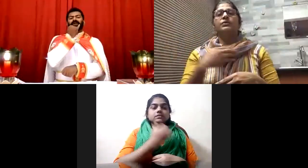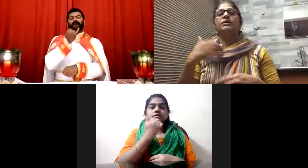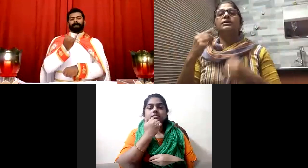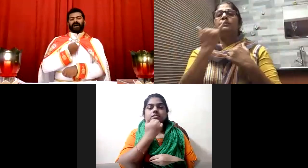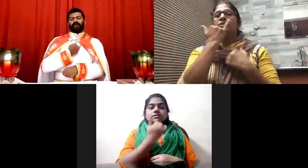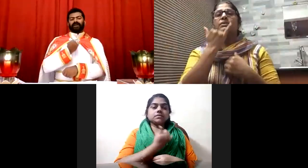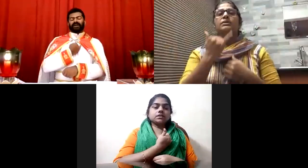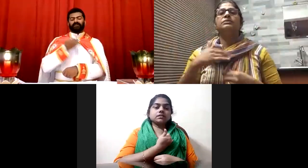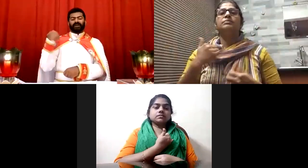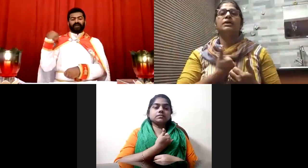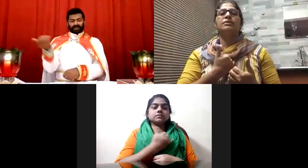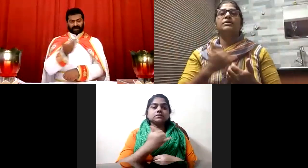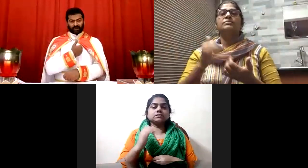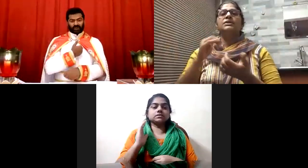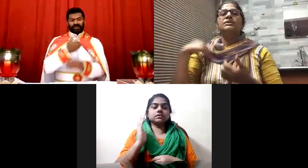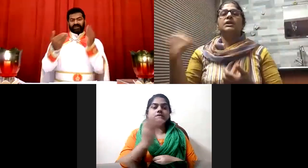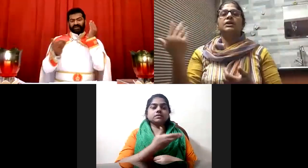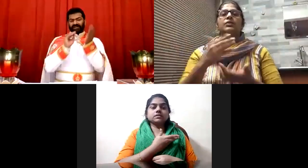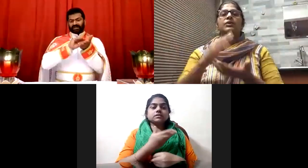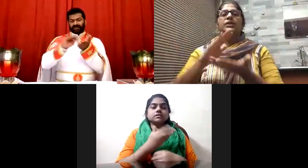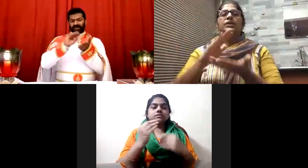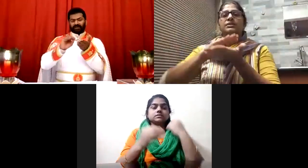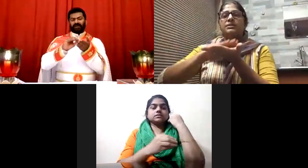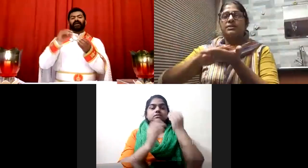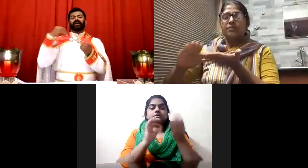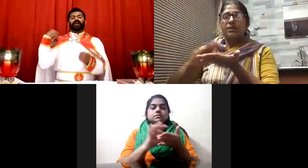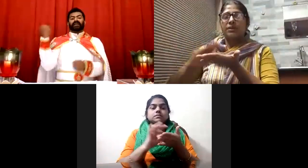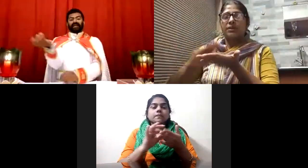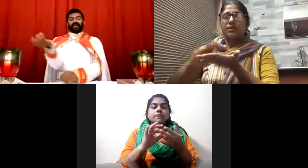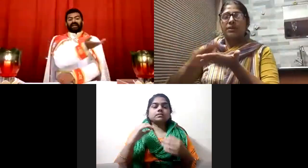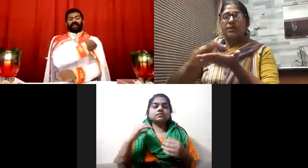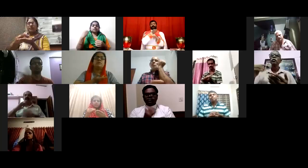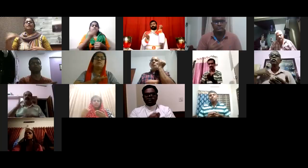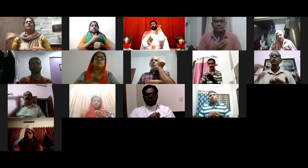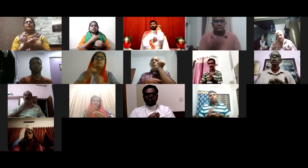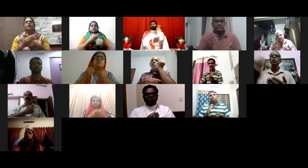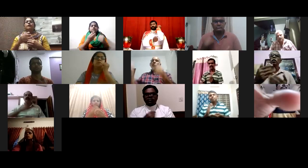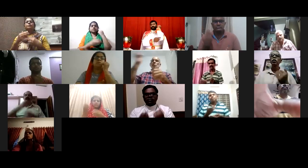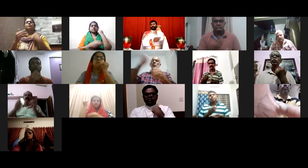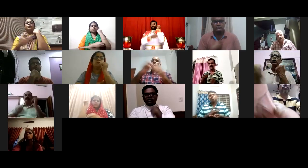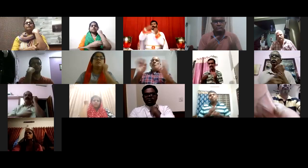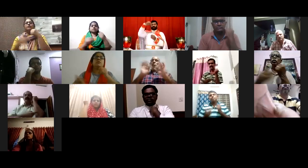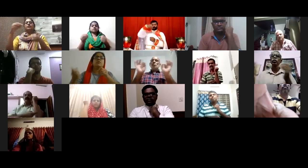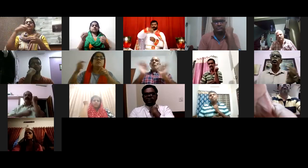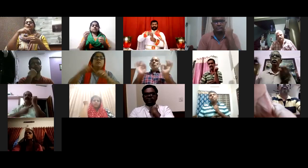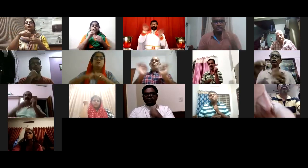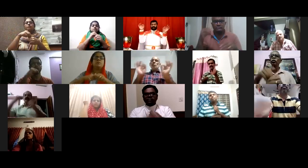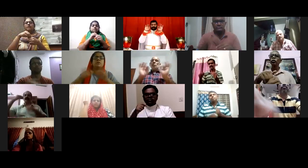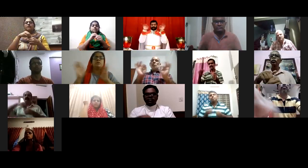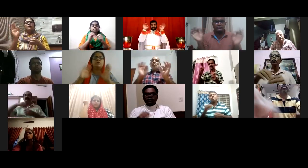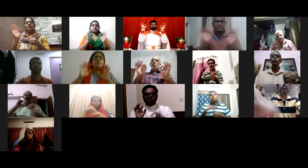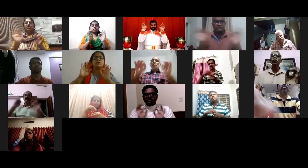കടങ്ങളും പാപങ്ങളും ഞങ്ങളോട് ക്ഷമിക്കണമേ. ഞങ്ങൾ പ്രലോഭനത്തിൽ